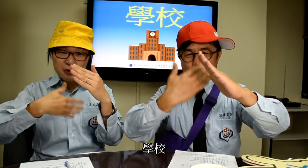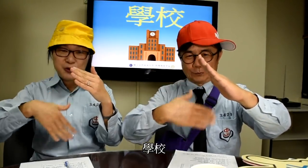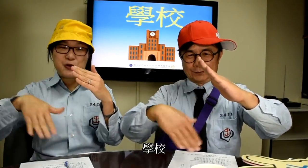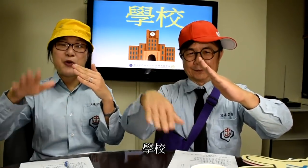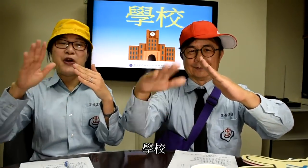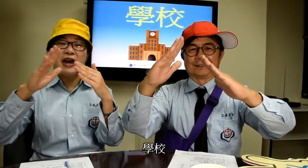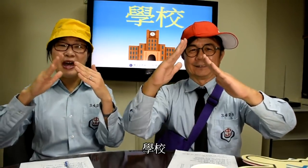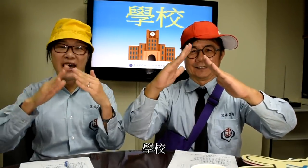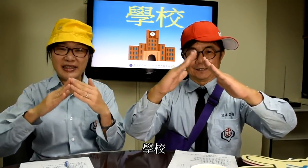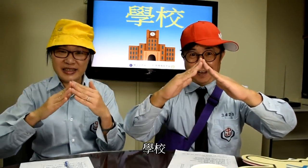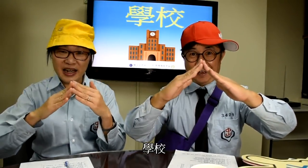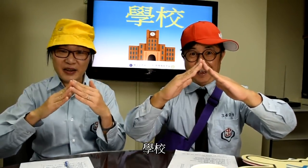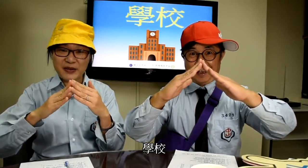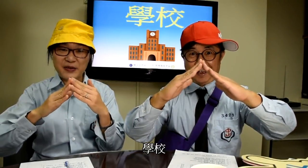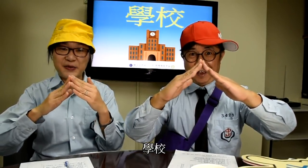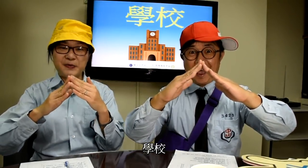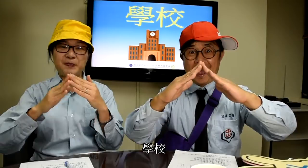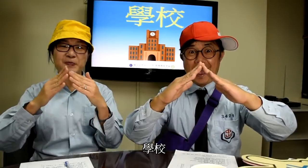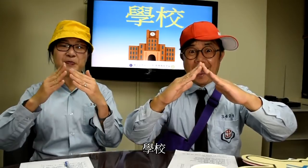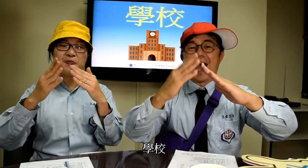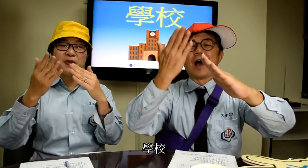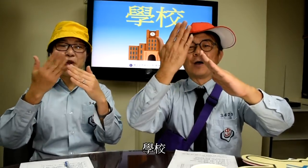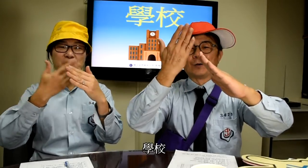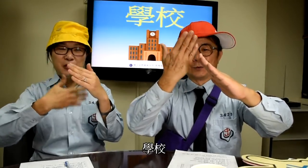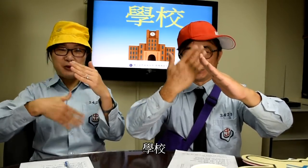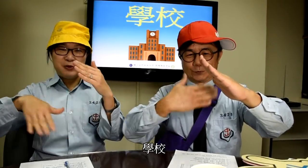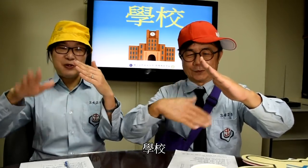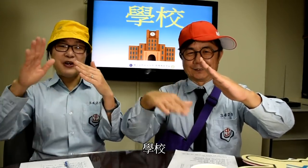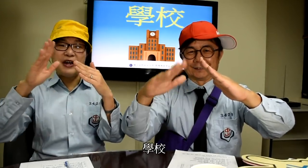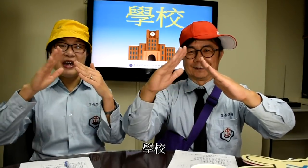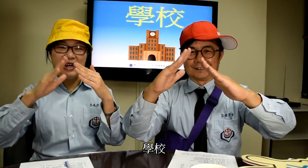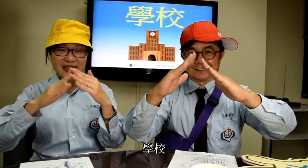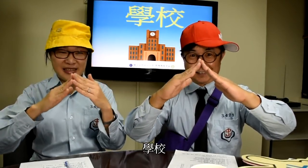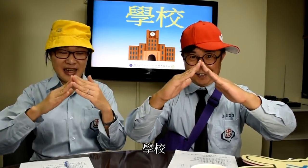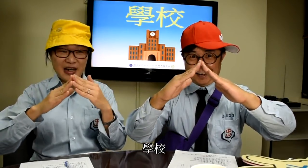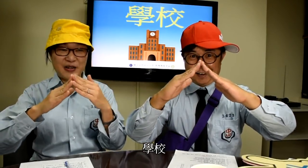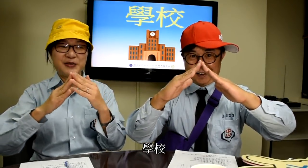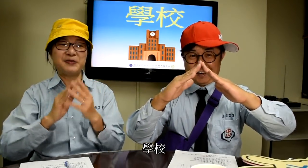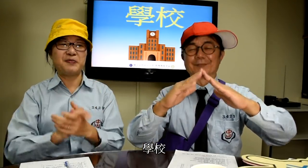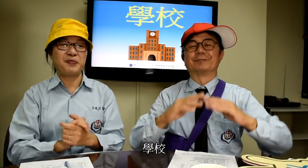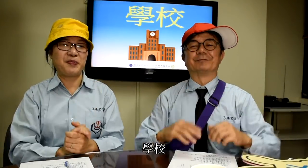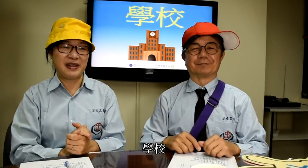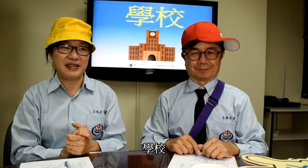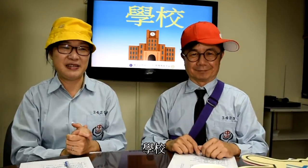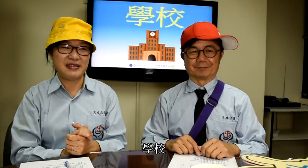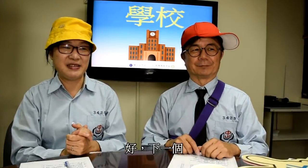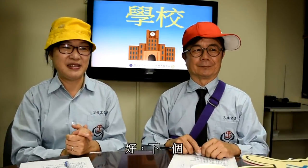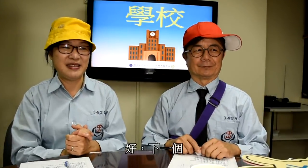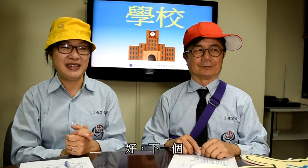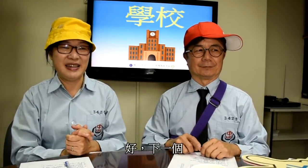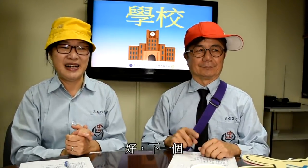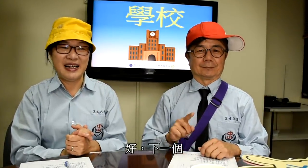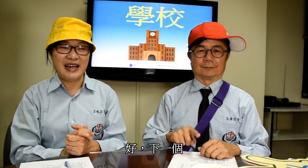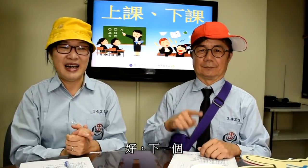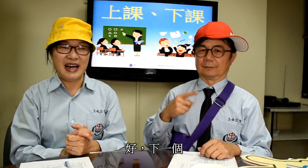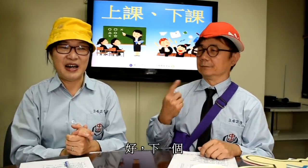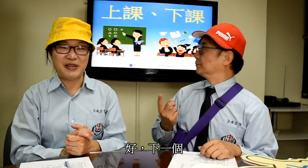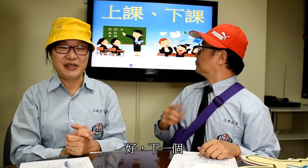学校，学校，是。好，下